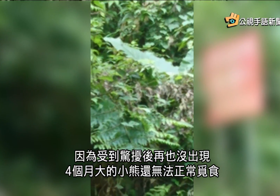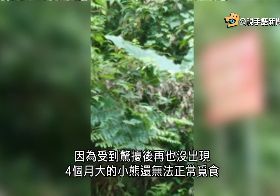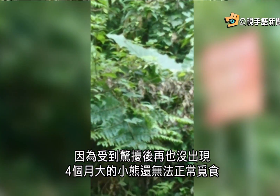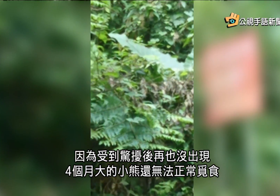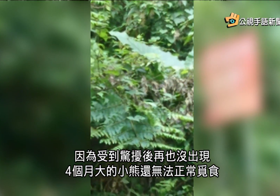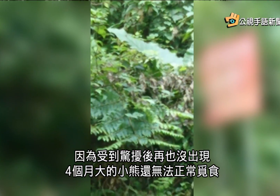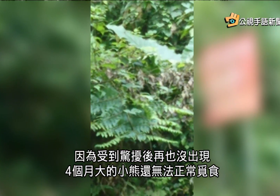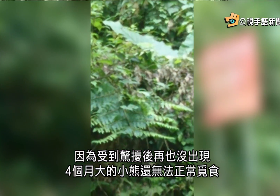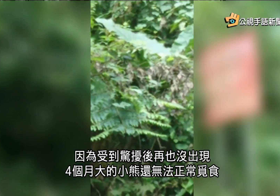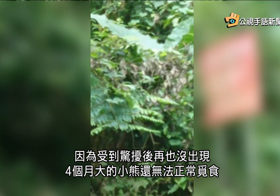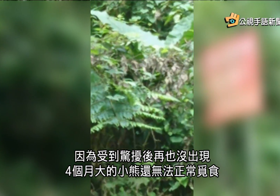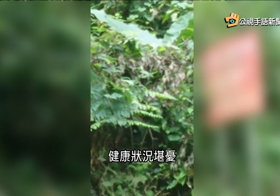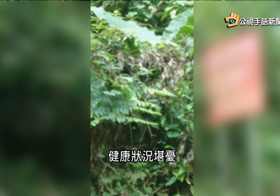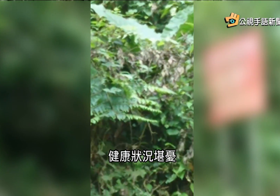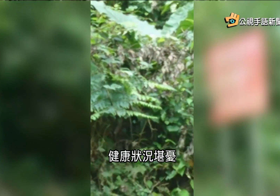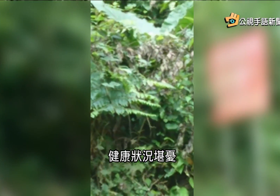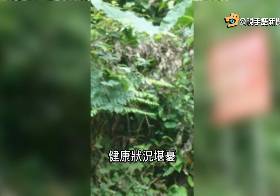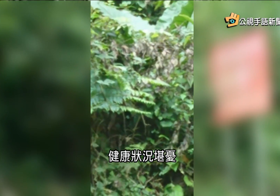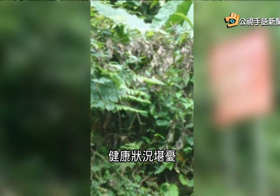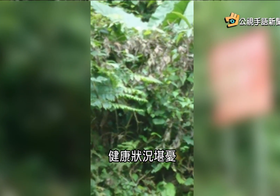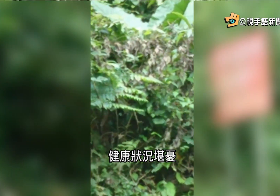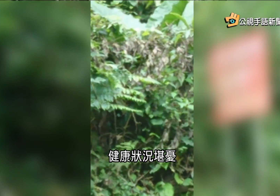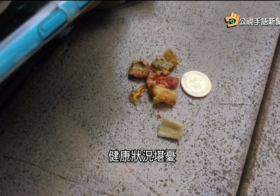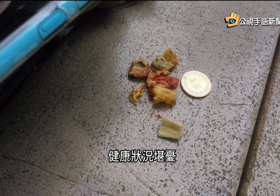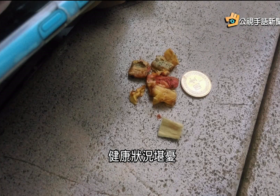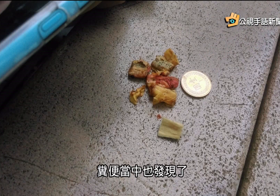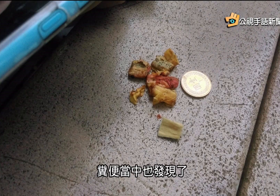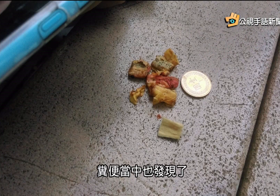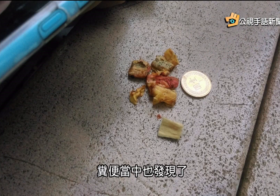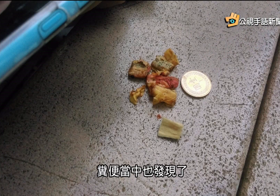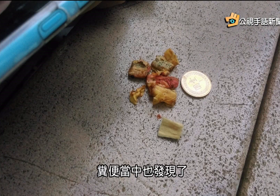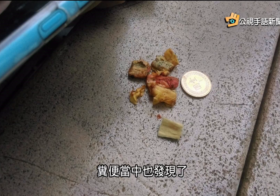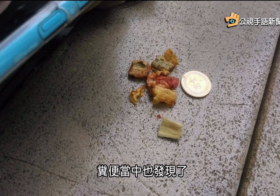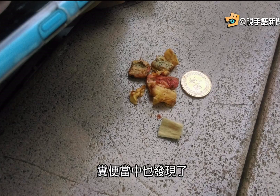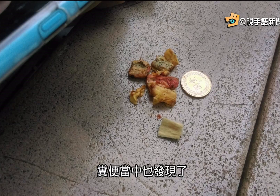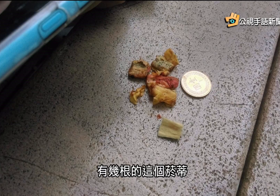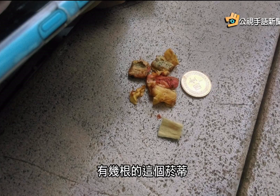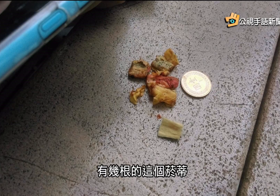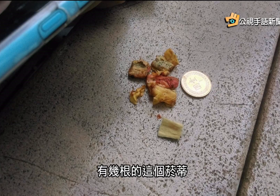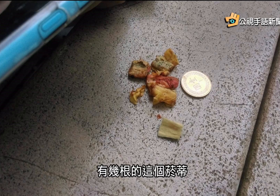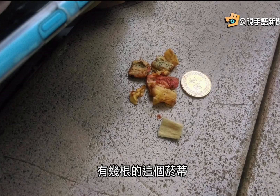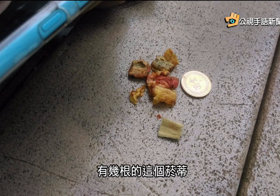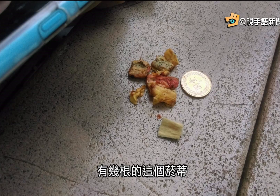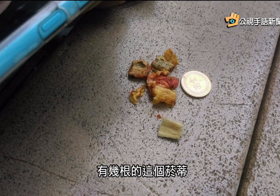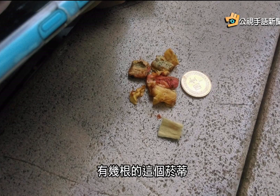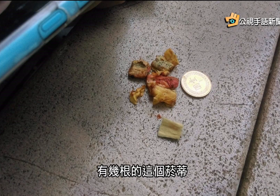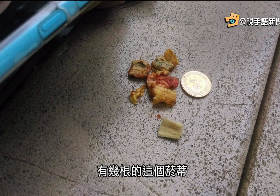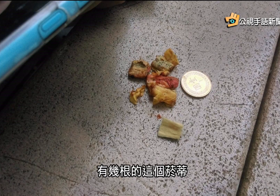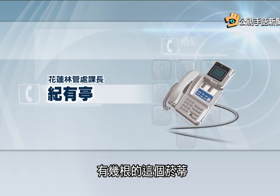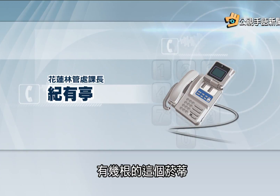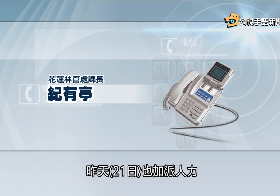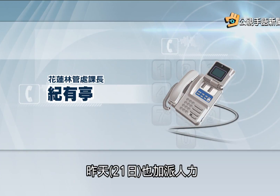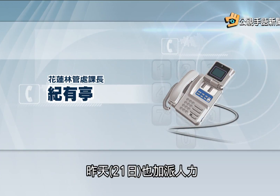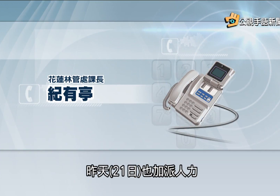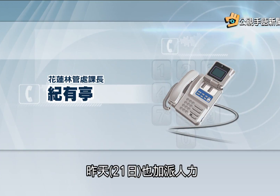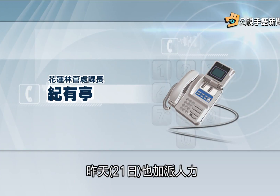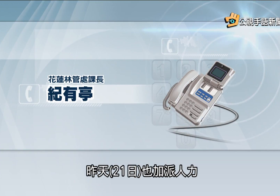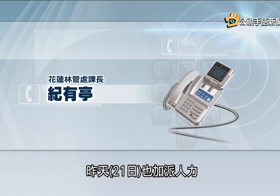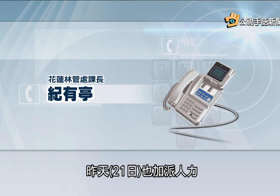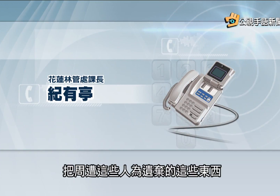正常觅食，健康状况堪忧。 粪便当中啊，也发现了有几根的这个烟蒂。昨天啊，也加派人力把周